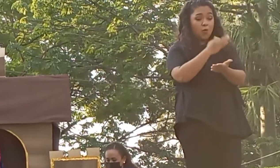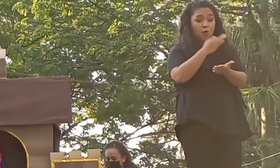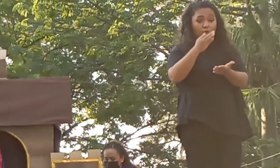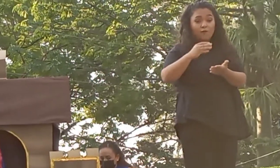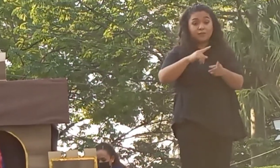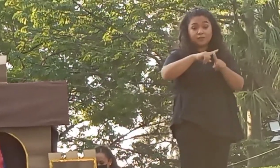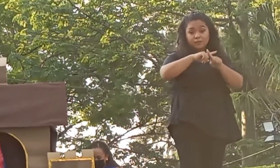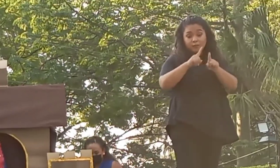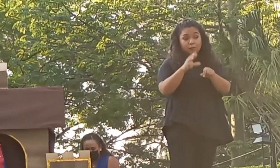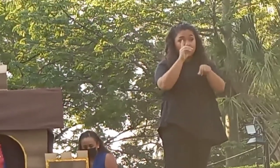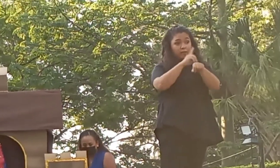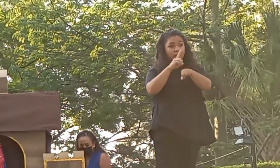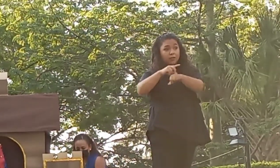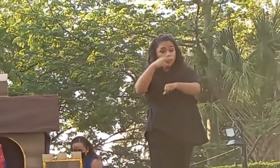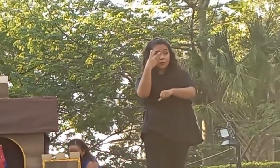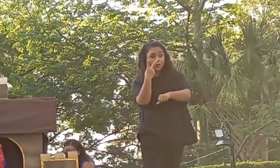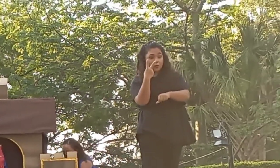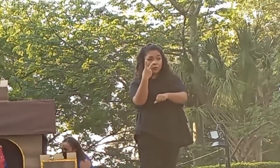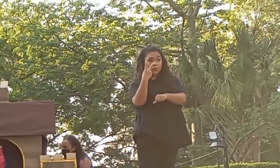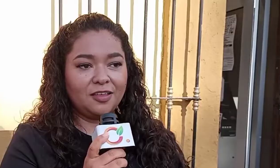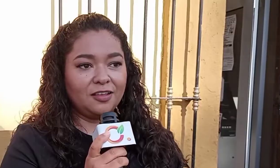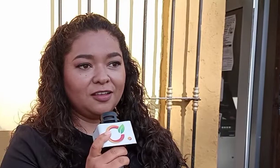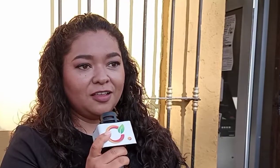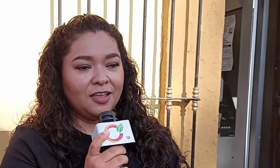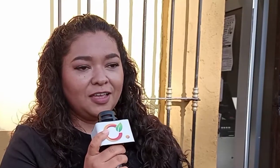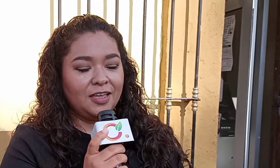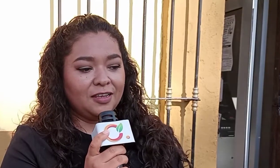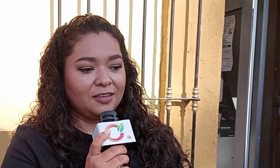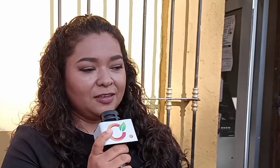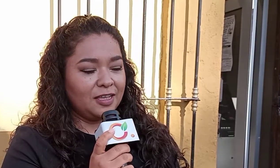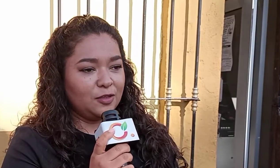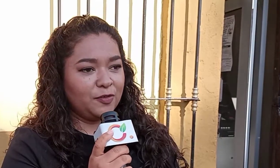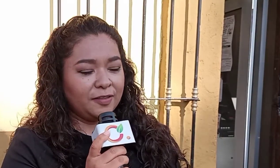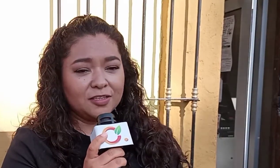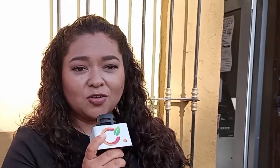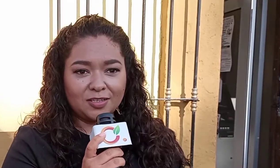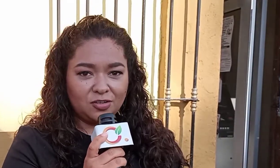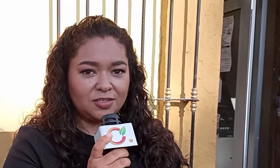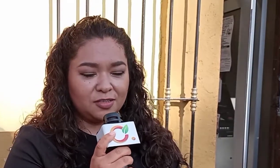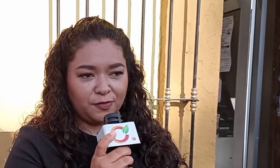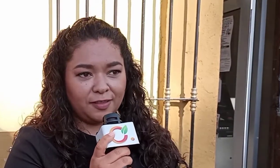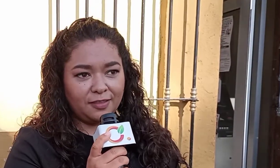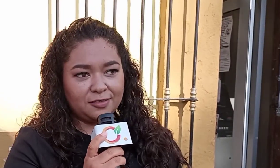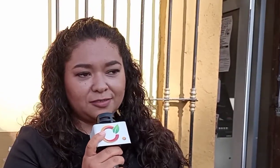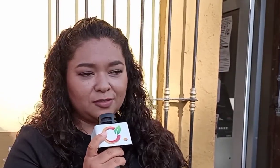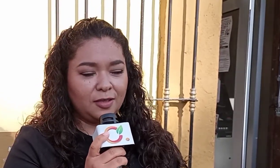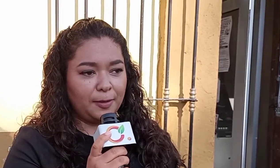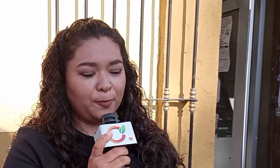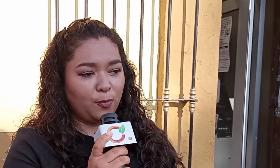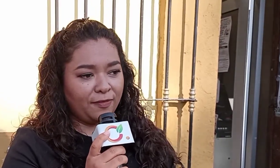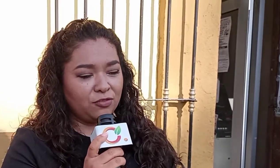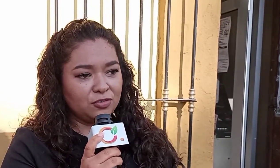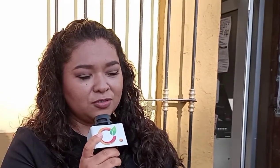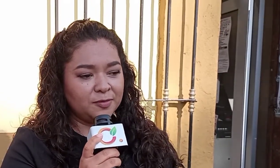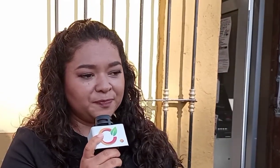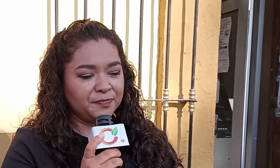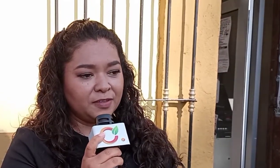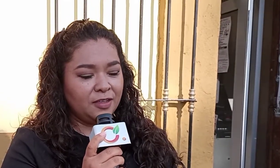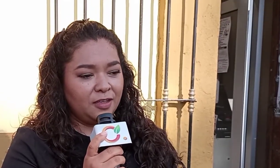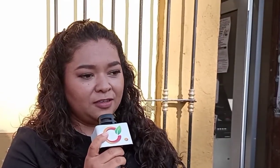pero sí nos han invitado, ¿verdad?, en diferentes ocasiones y diferentes